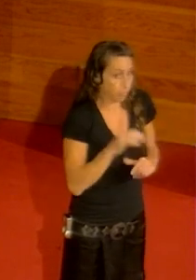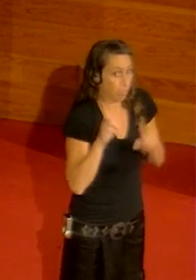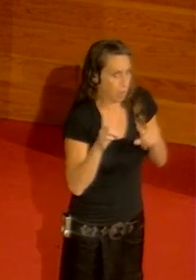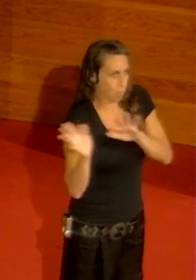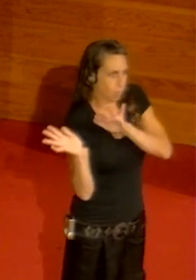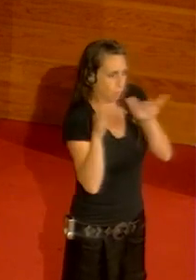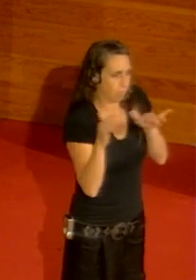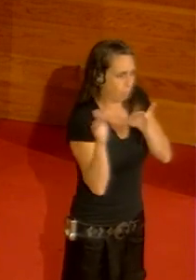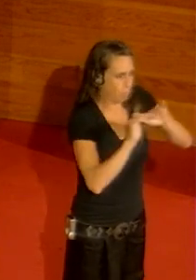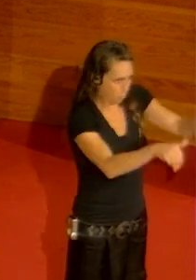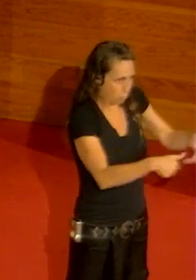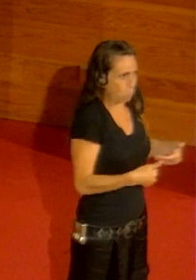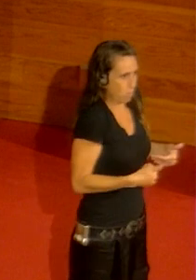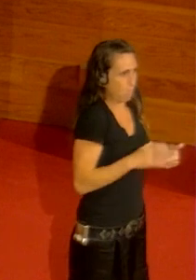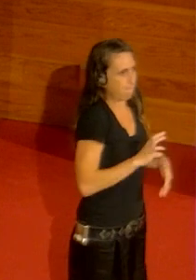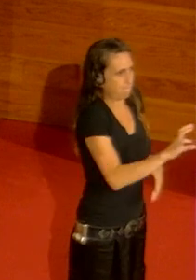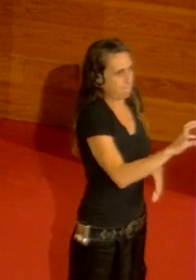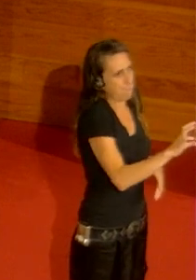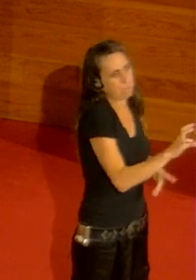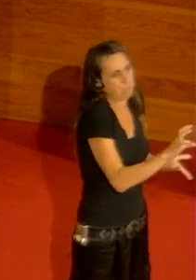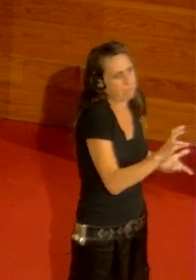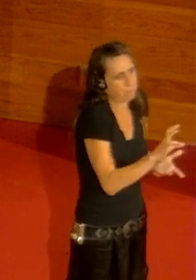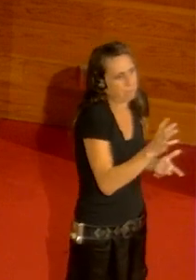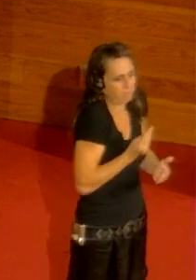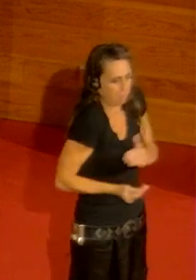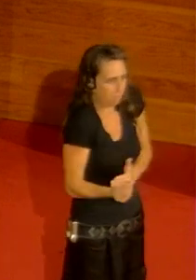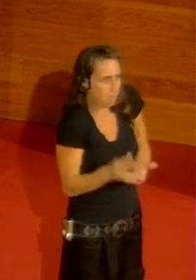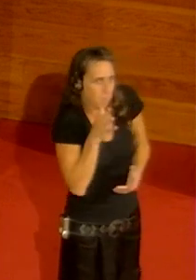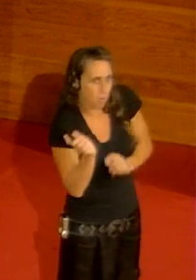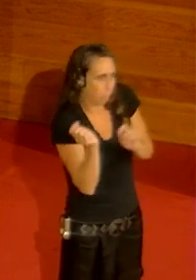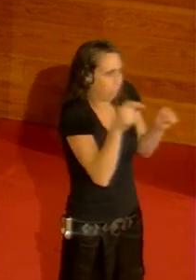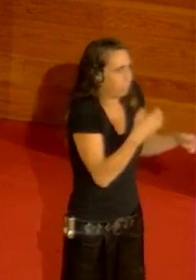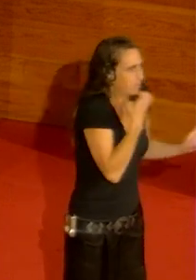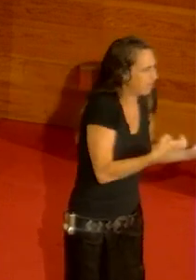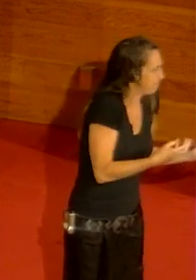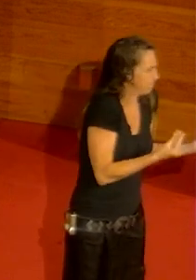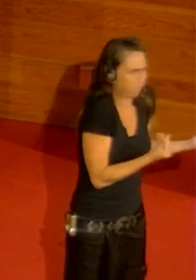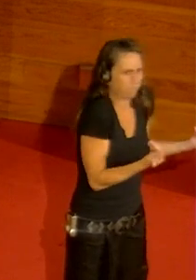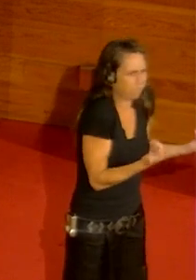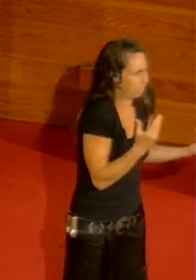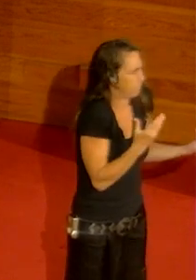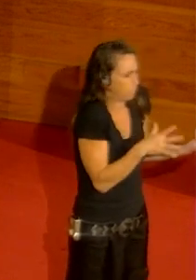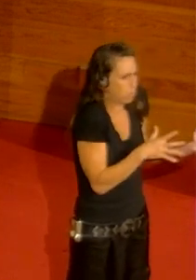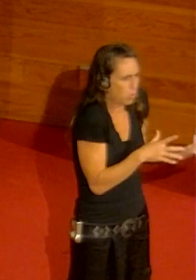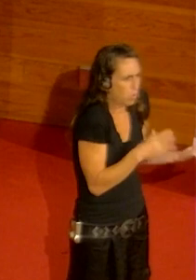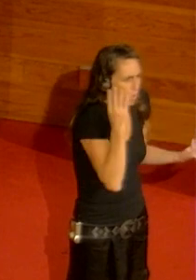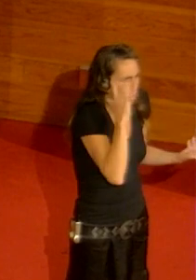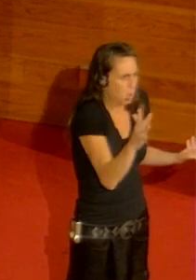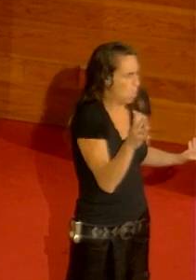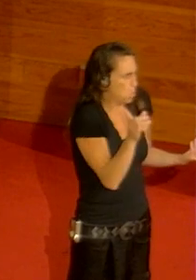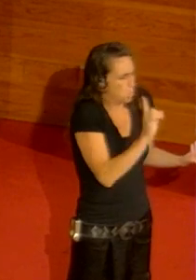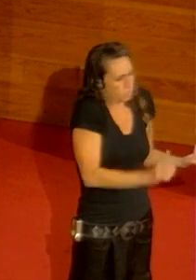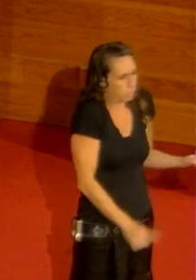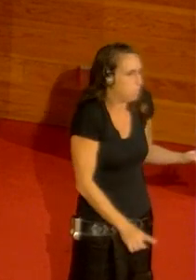origen porque no reconocen no reconocen el país al Bueno también el alto coste de vida la inflación también está influyendo